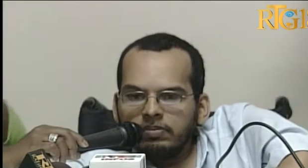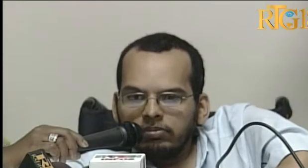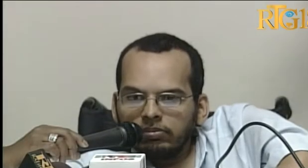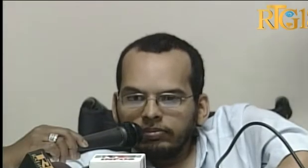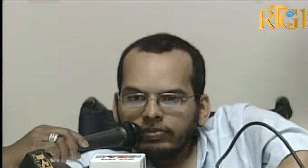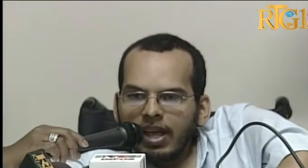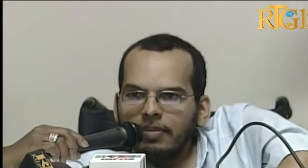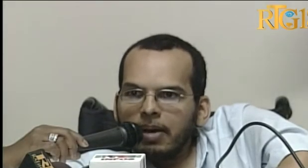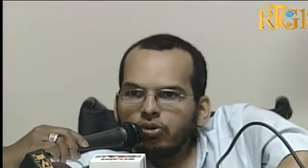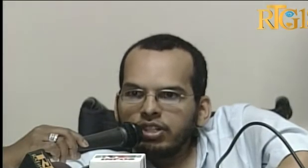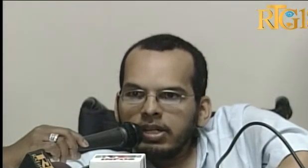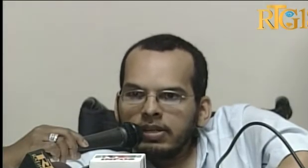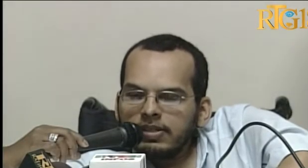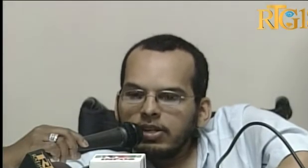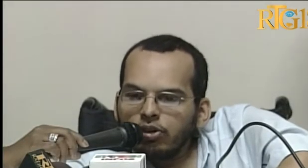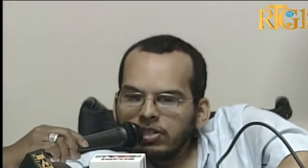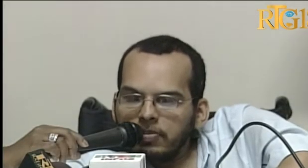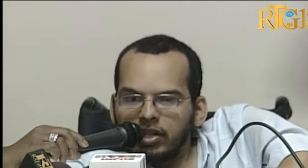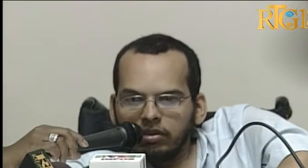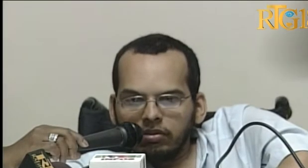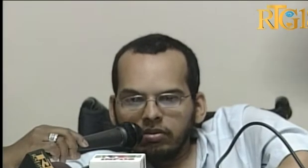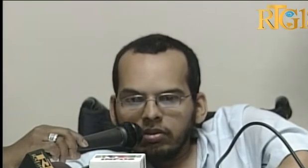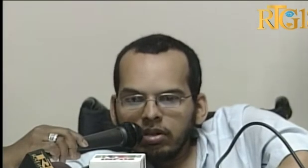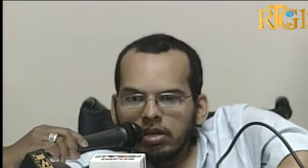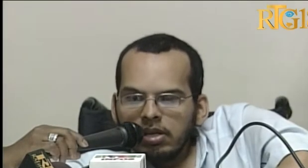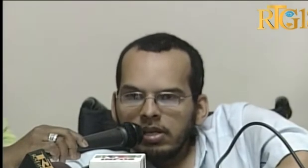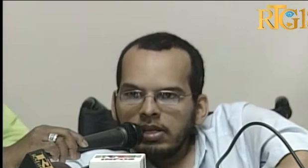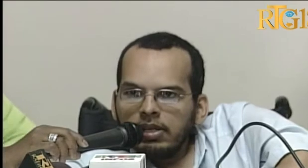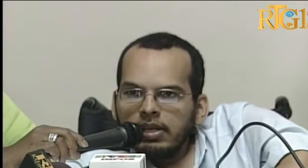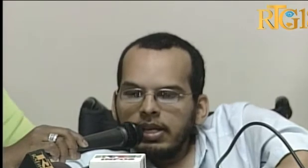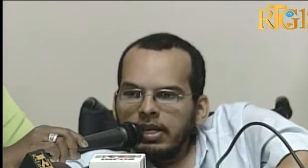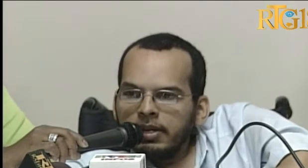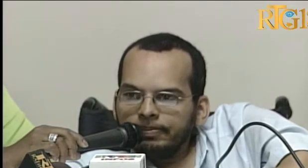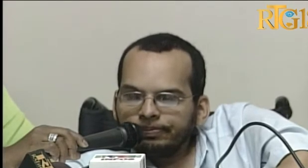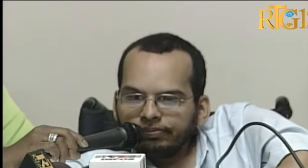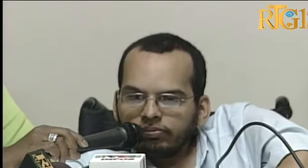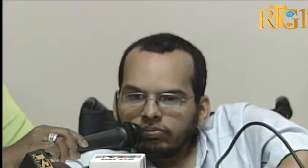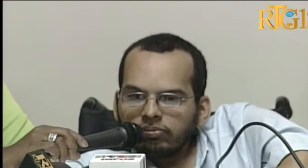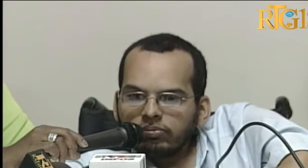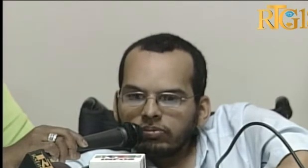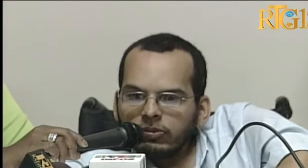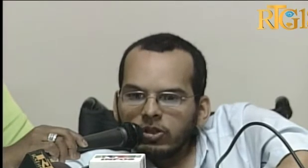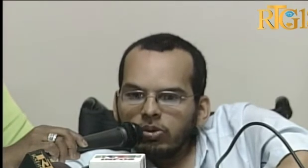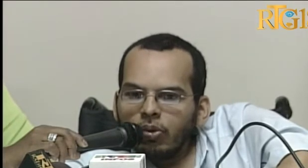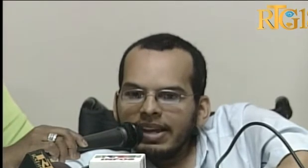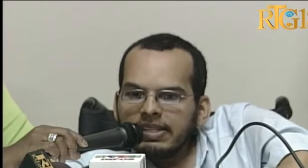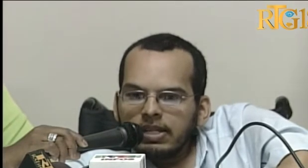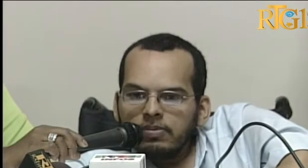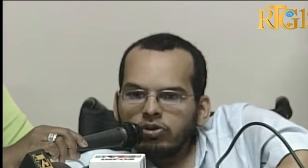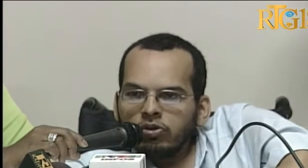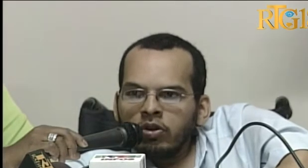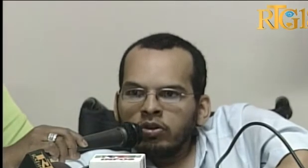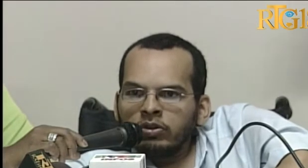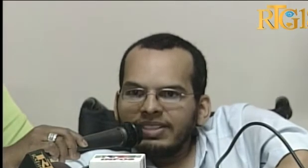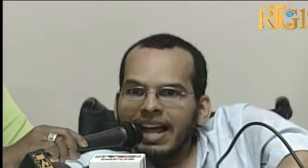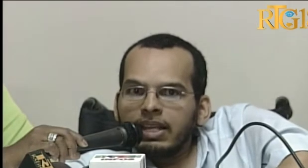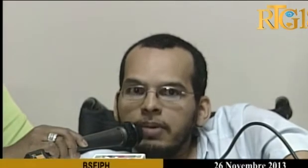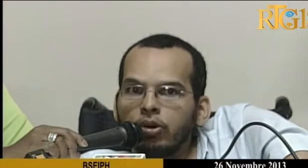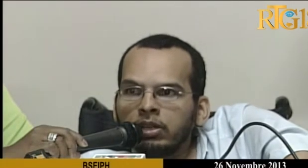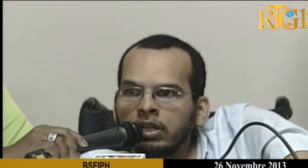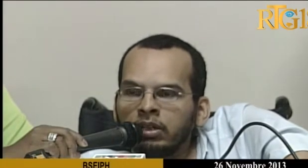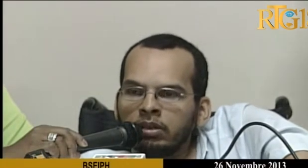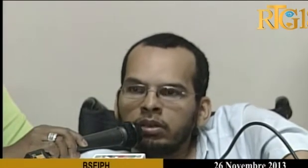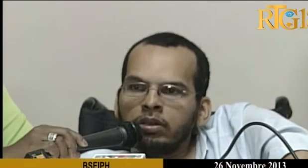3 décembre à approcher sérieusement. Et 3 décembre sont